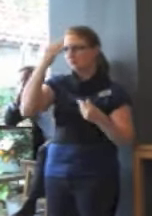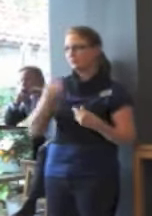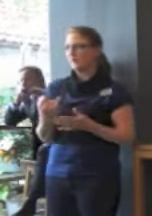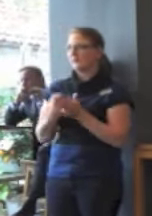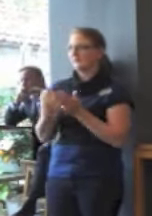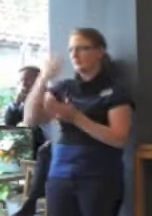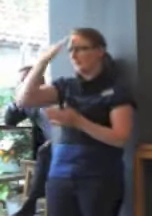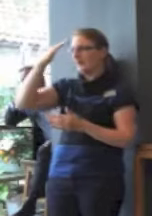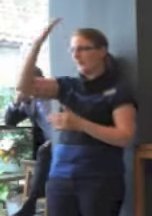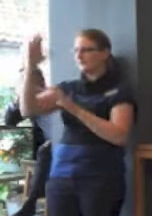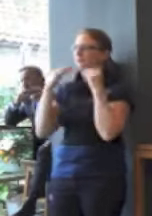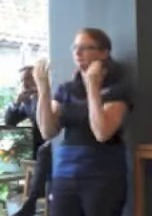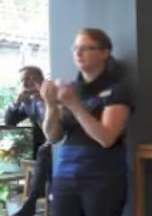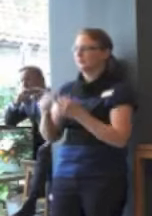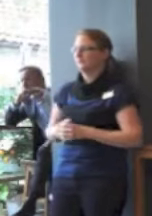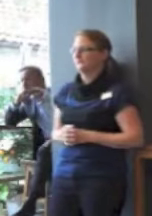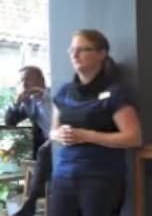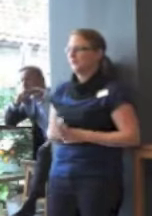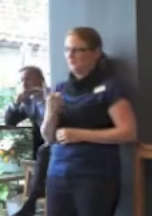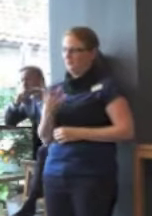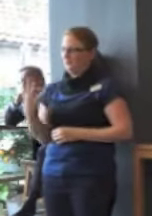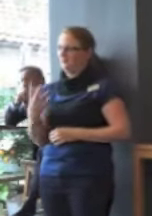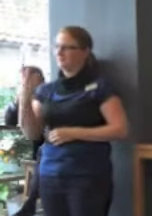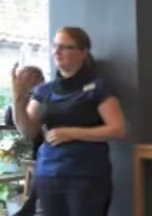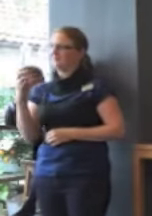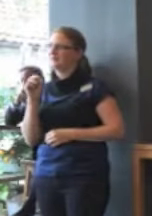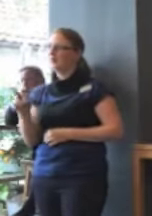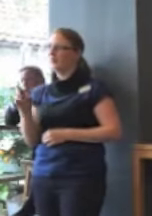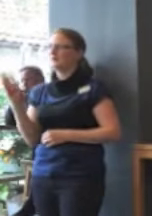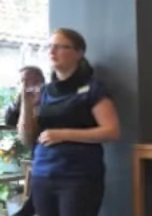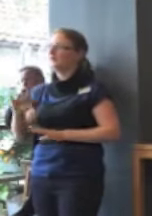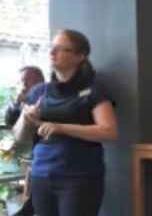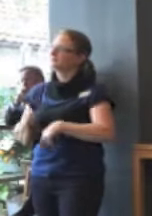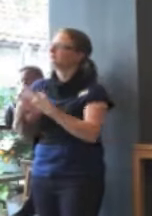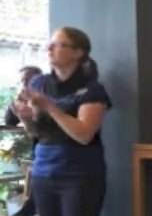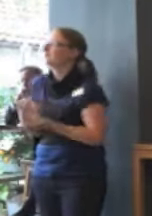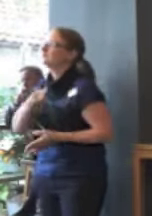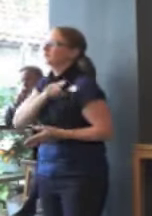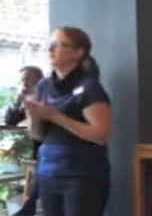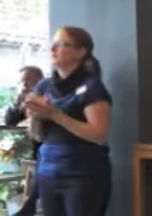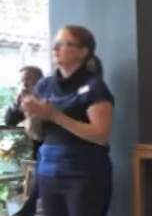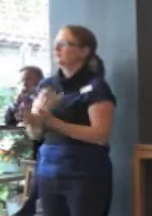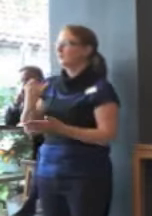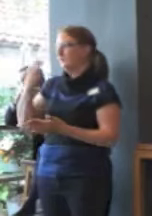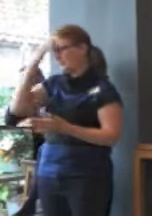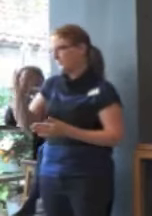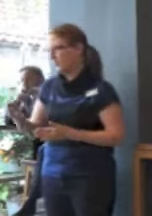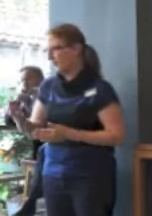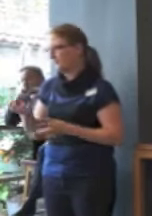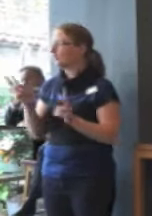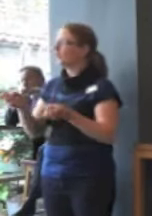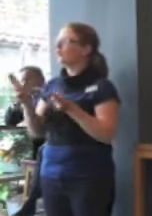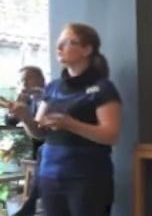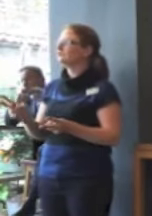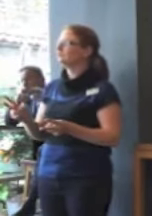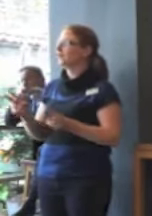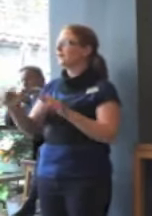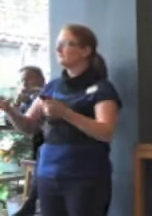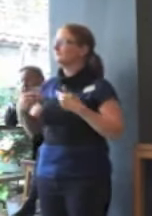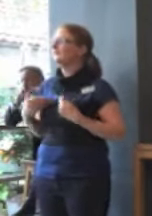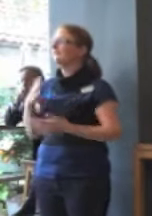äldreomsorgen. Alltså på 25-30 år så har det utvecklats väldigt mycket kunskap och det har också utvecklats en vilja att ta fram